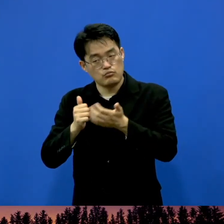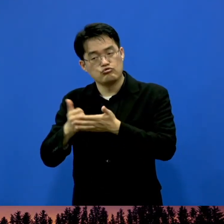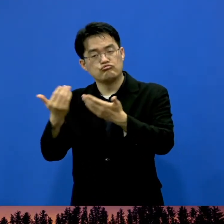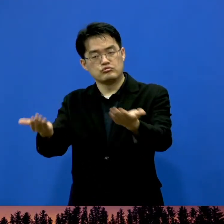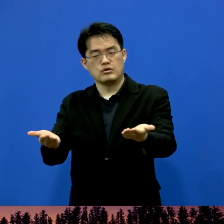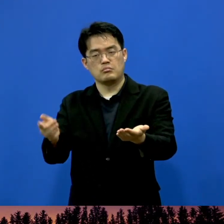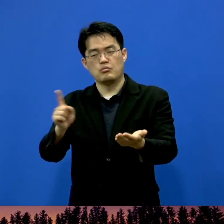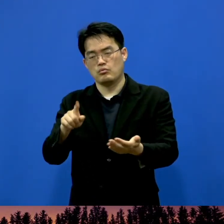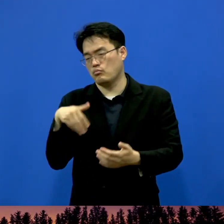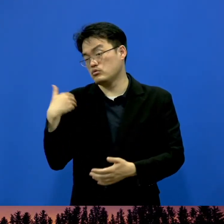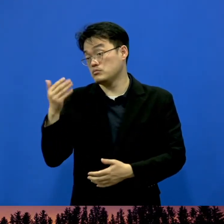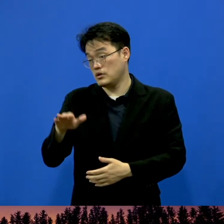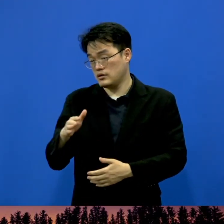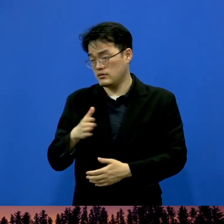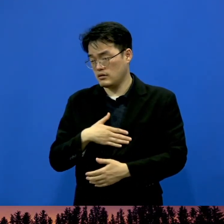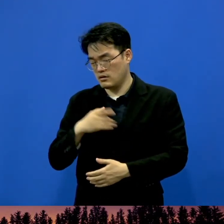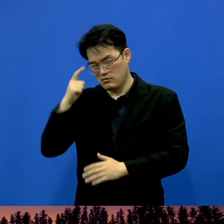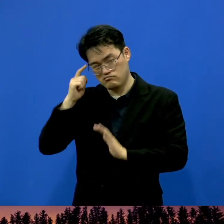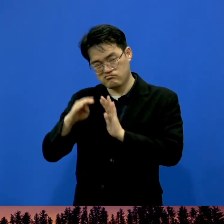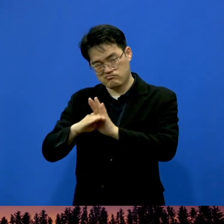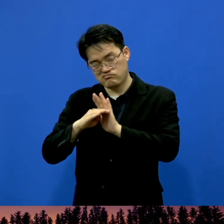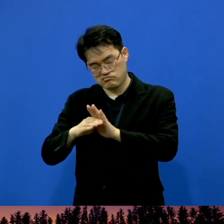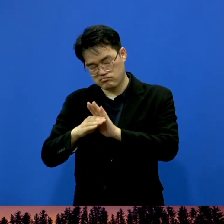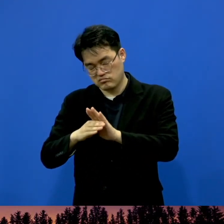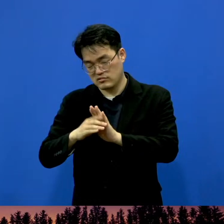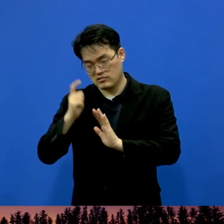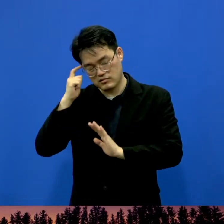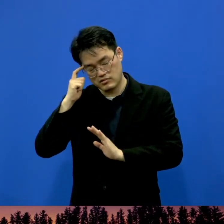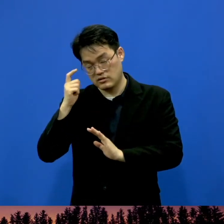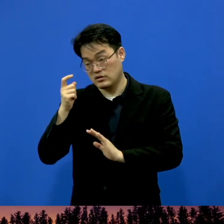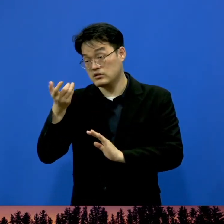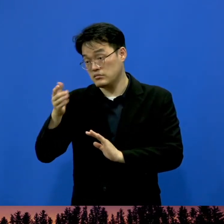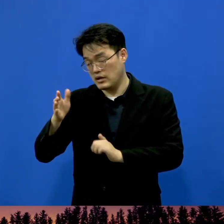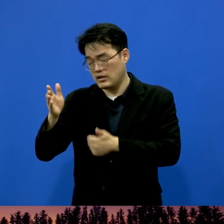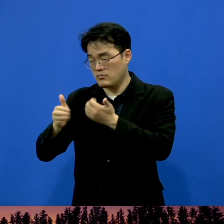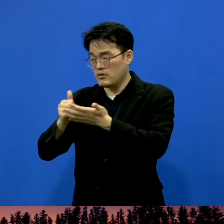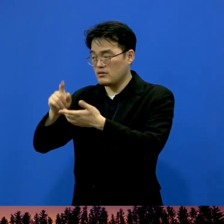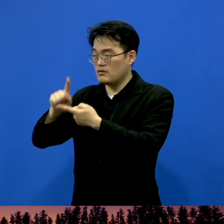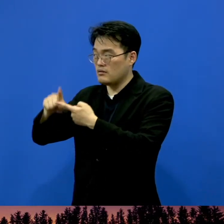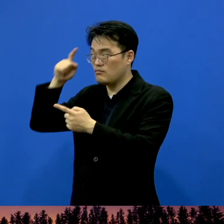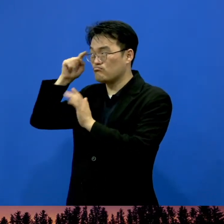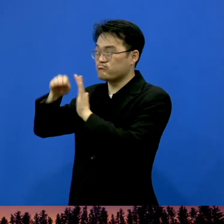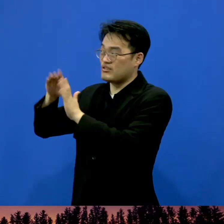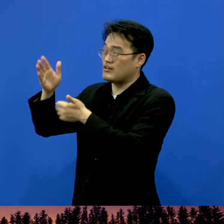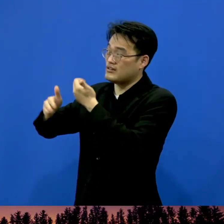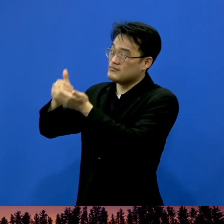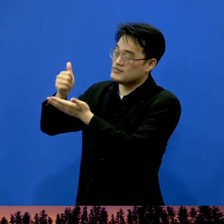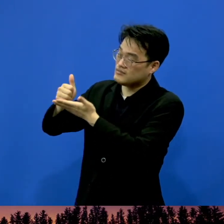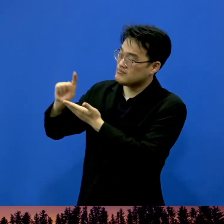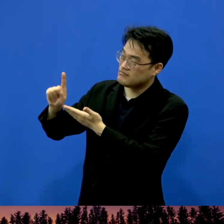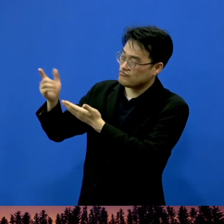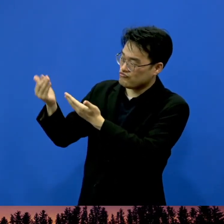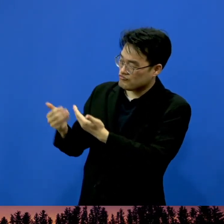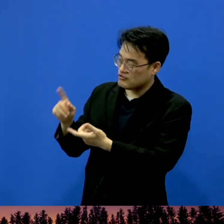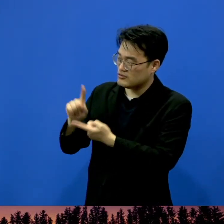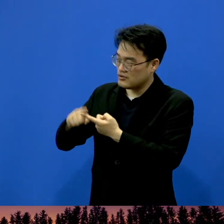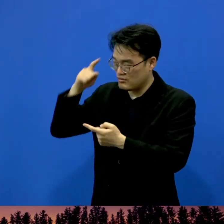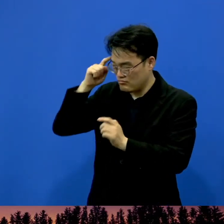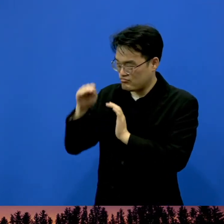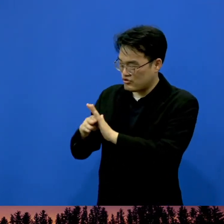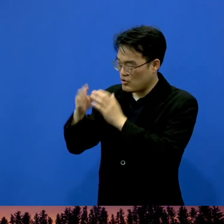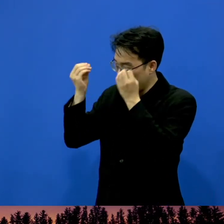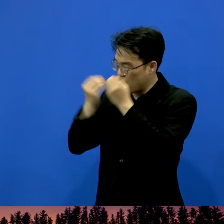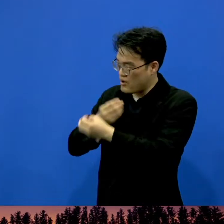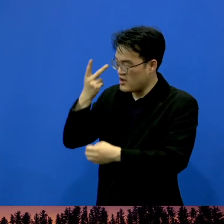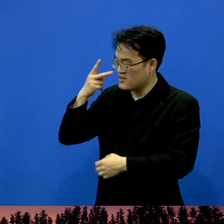뭔지는 몰라요. 내가 보기에는 그걸 부정적으로 볼지도 몰라요. 하나님에 대해서 부정적으로 생각하고 그래서 하나님이 주신 것마저도 부정적으로 바라보고 그래서